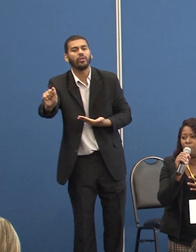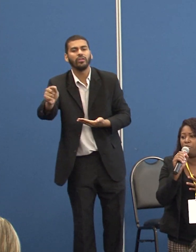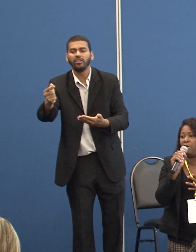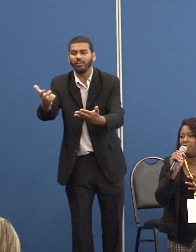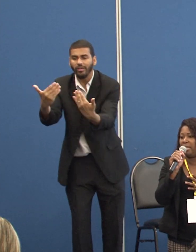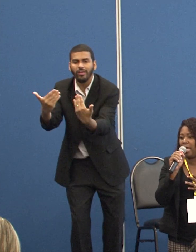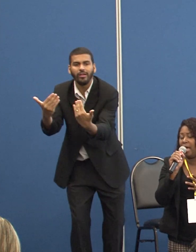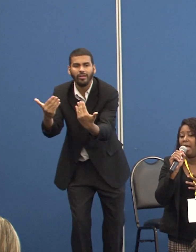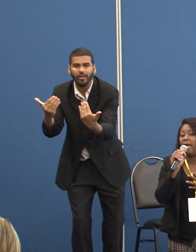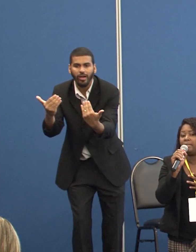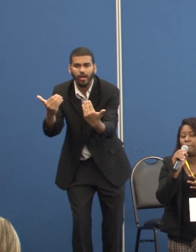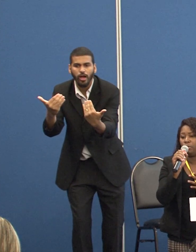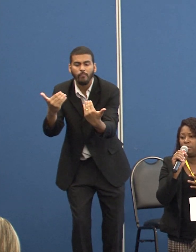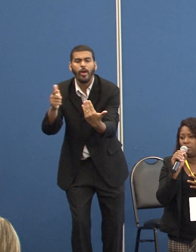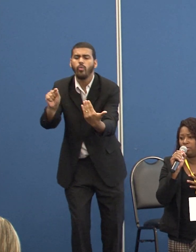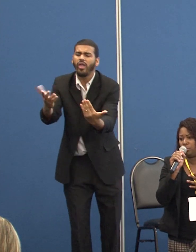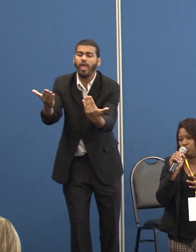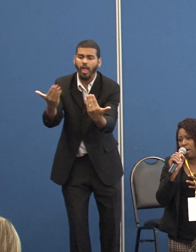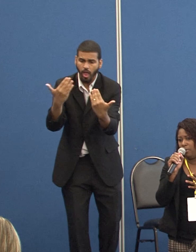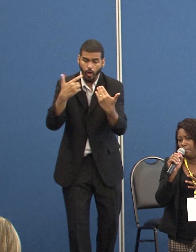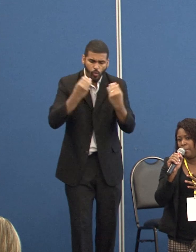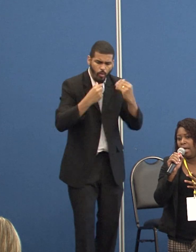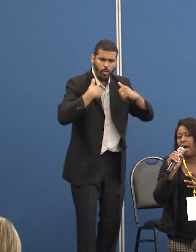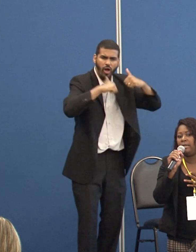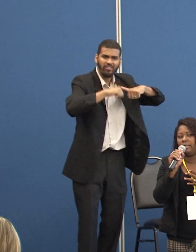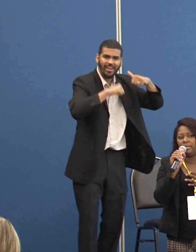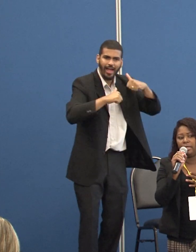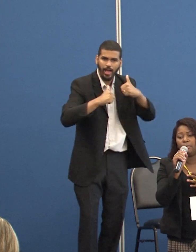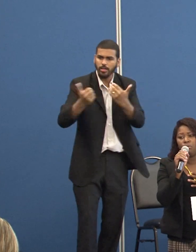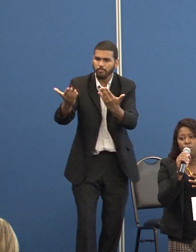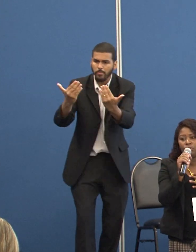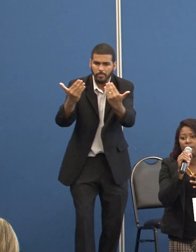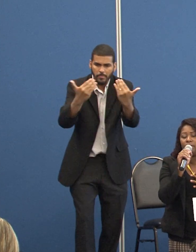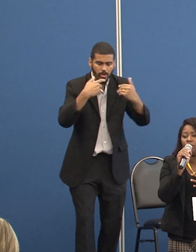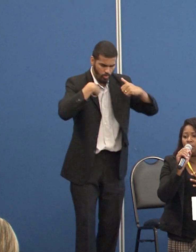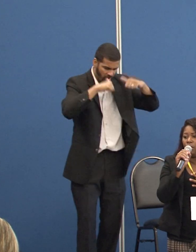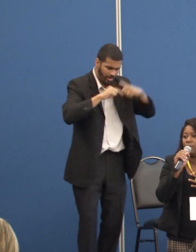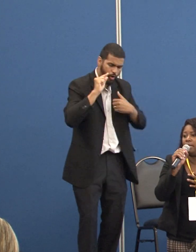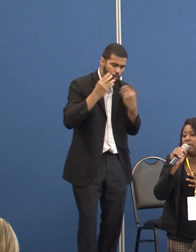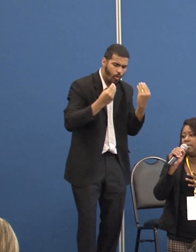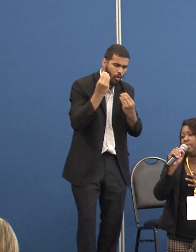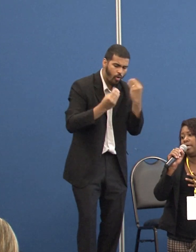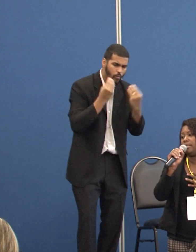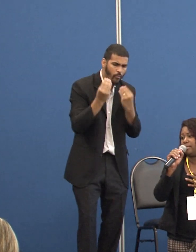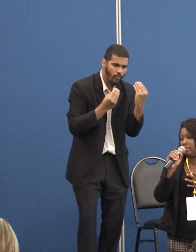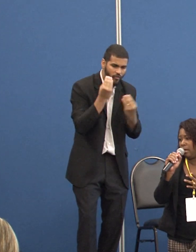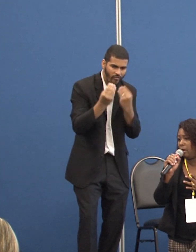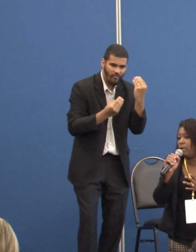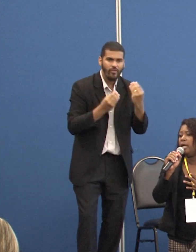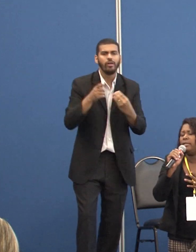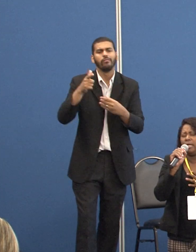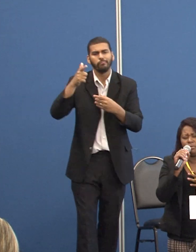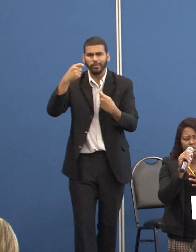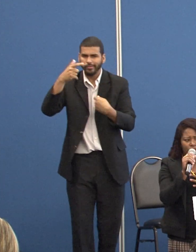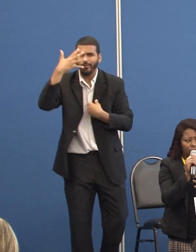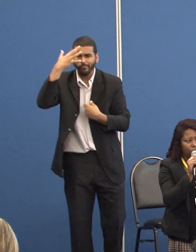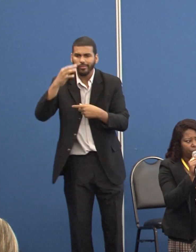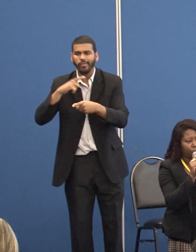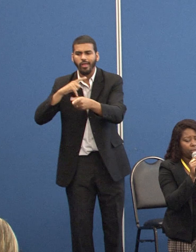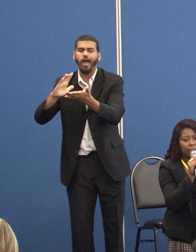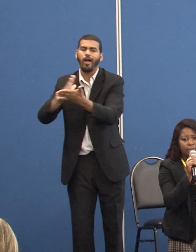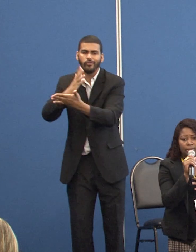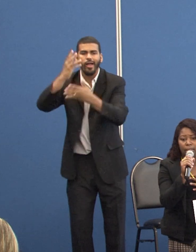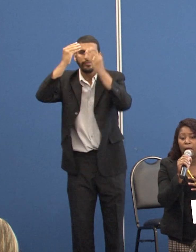mim, de que forma eu vou avaliar essa produção textual? A entender que muitos ainda estão em aquisição, temos essas